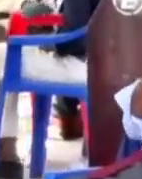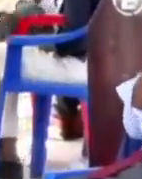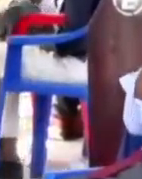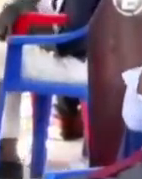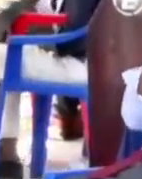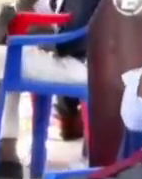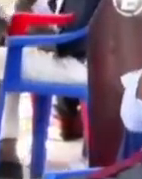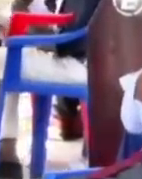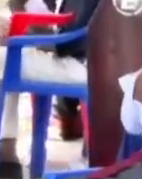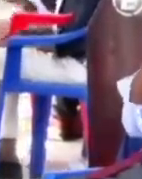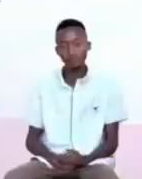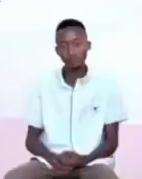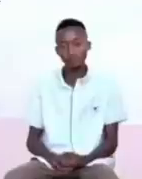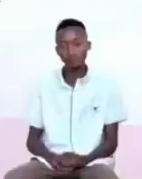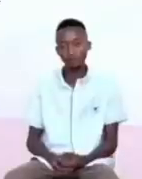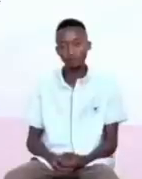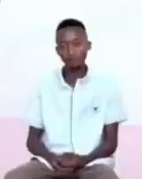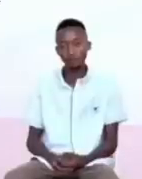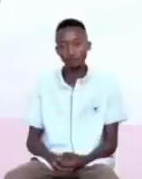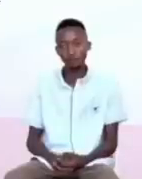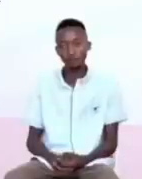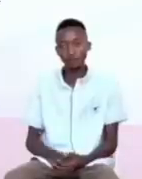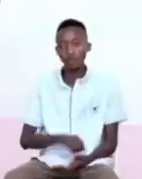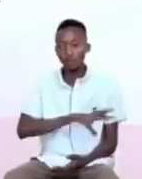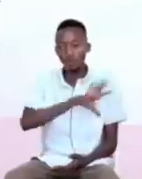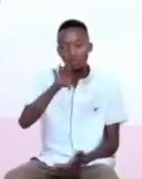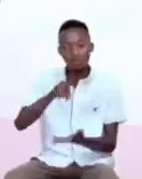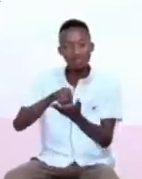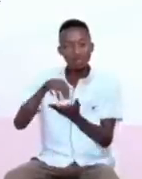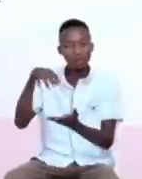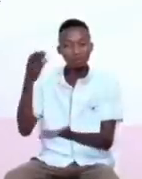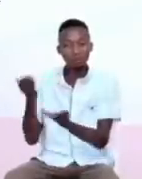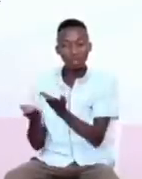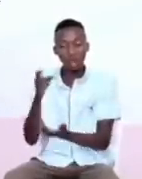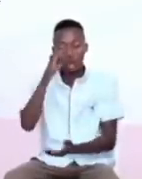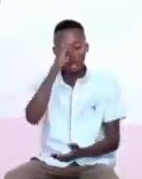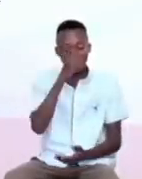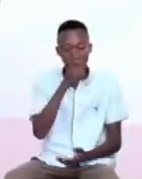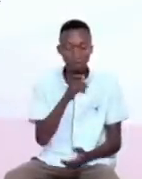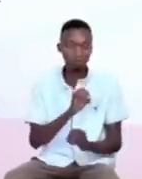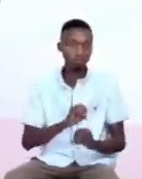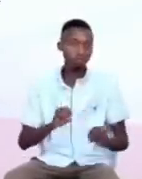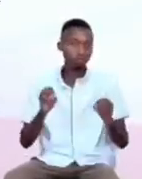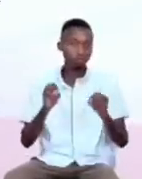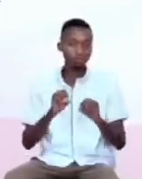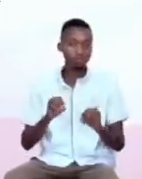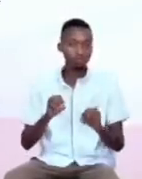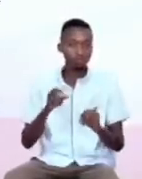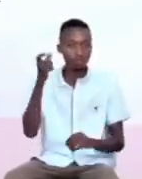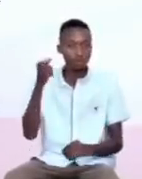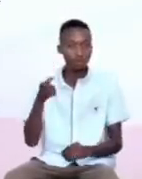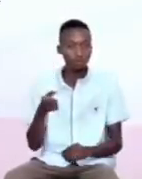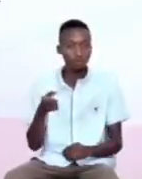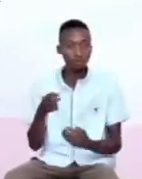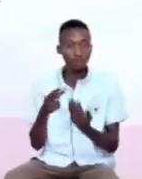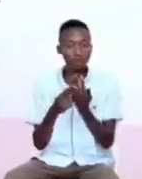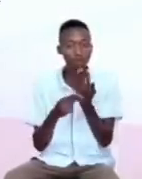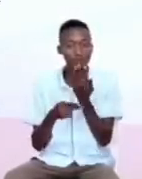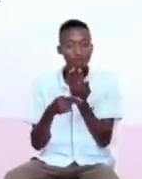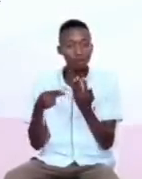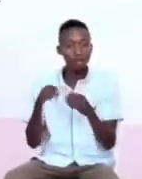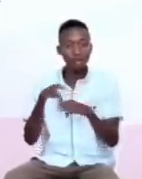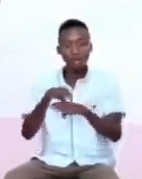Wala vyote uvitamanivyo haviingani naye. Kuna mtu mwenye Biblia ya Kiingereza hapa? Ya